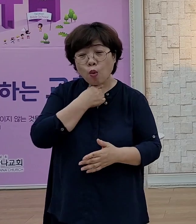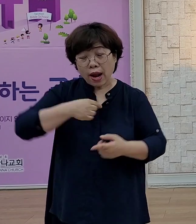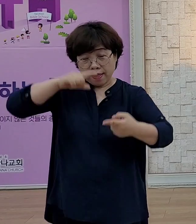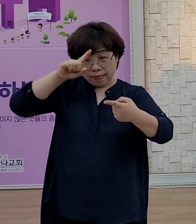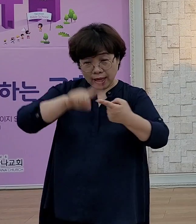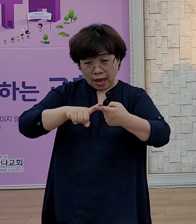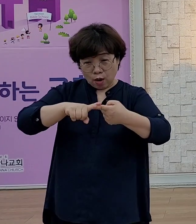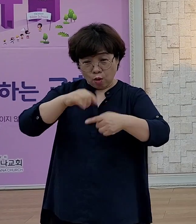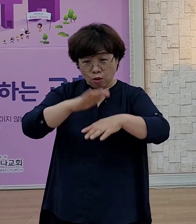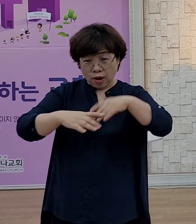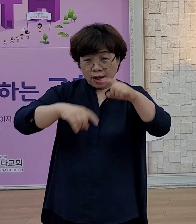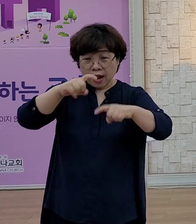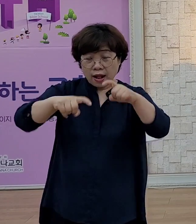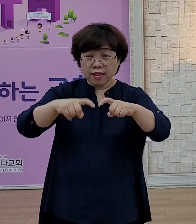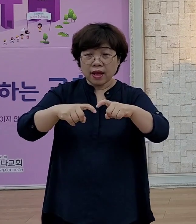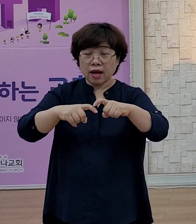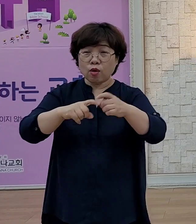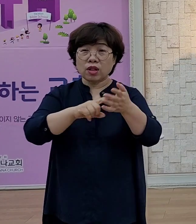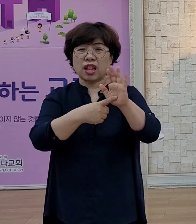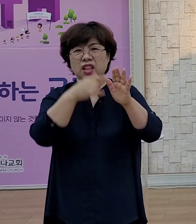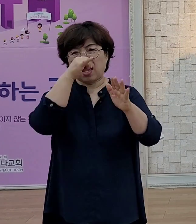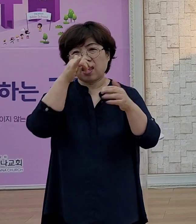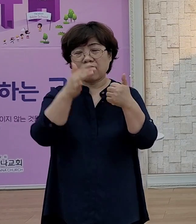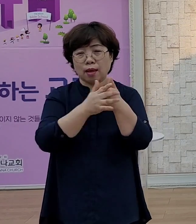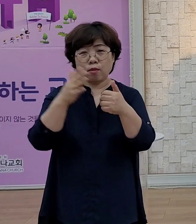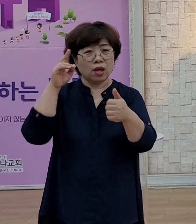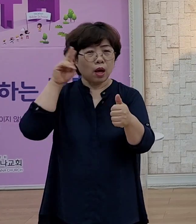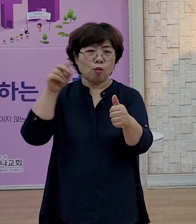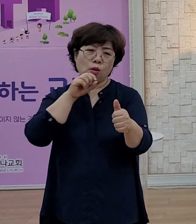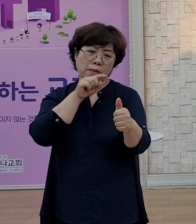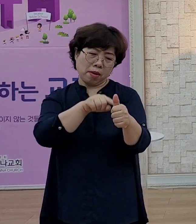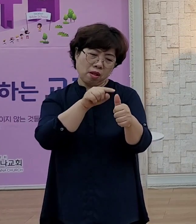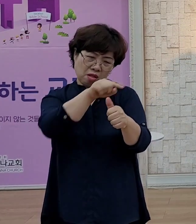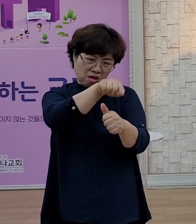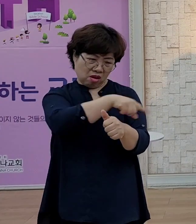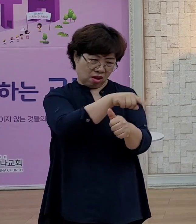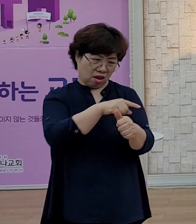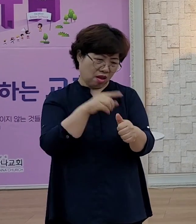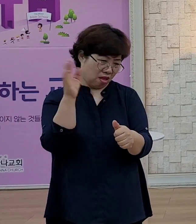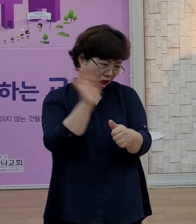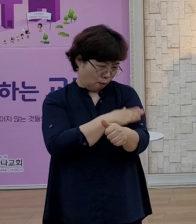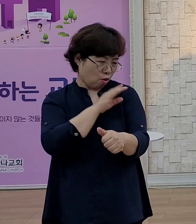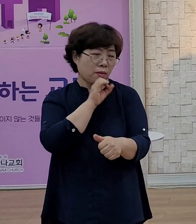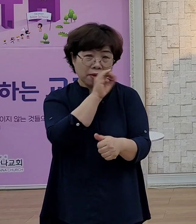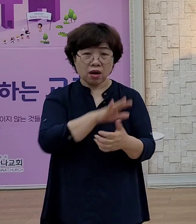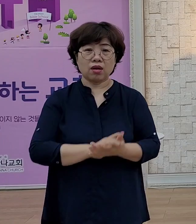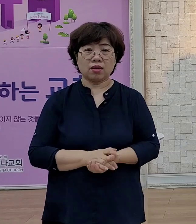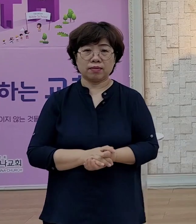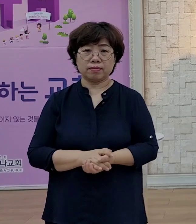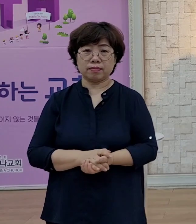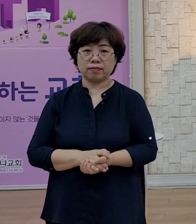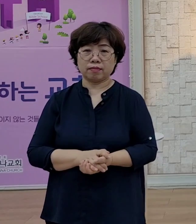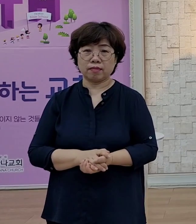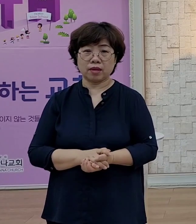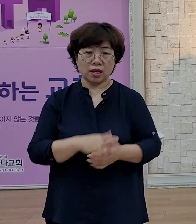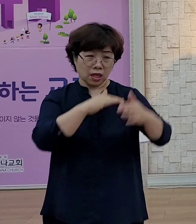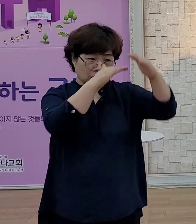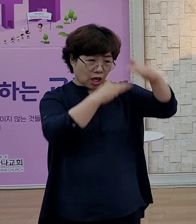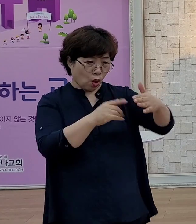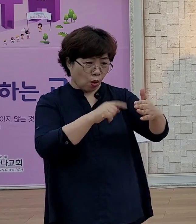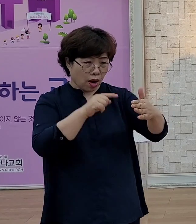한다. 이 태도를 말합니다. 다시 말하면 그의 계획 어디에도